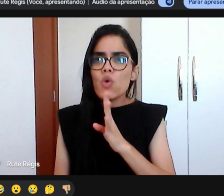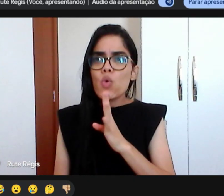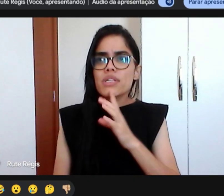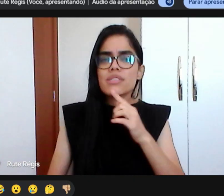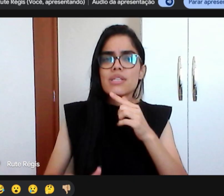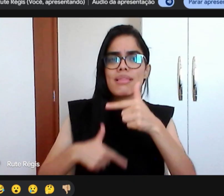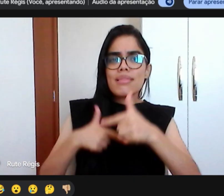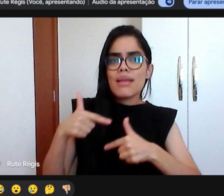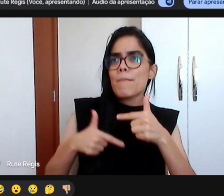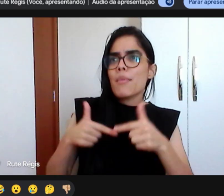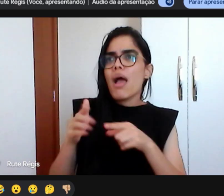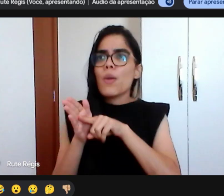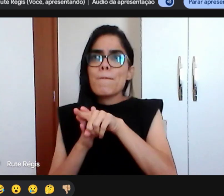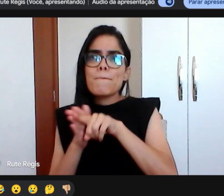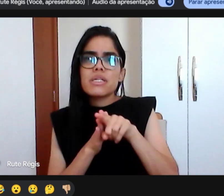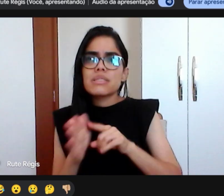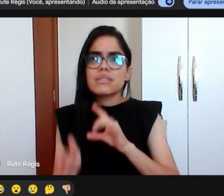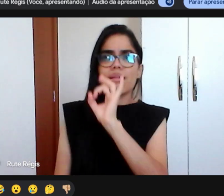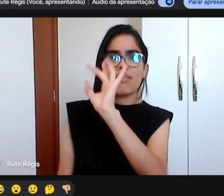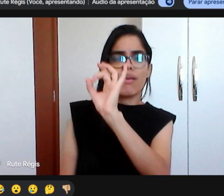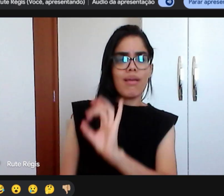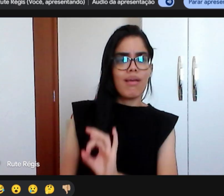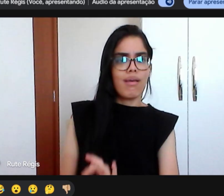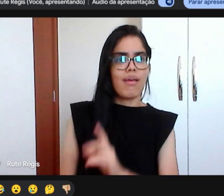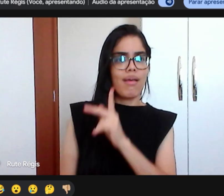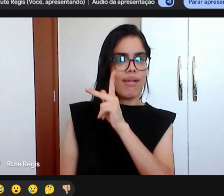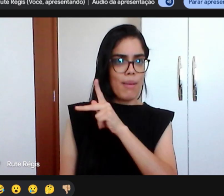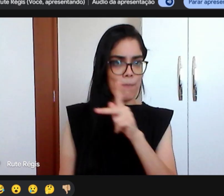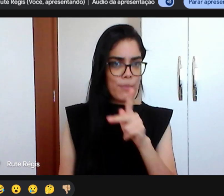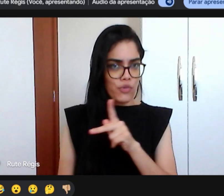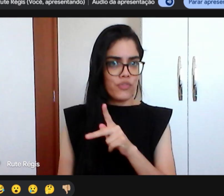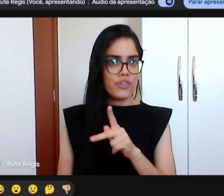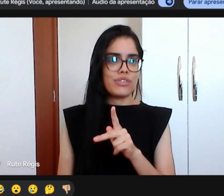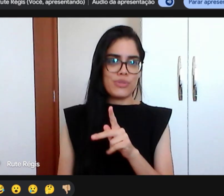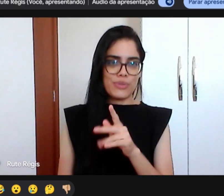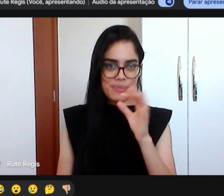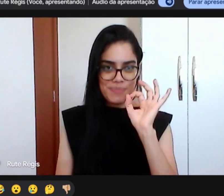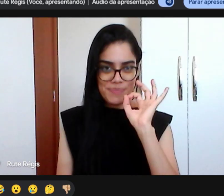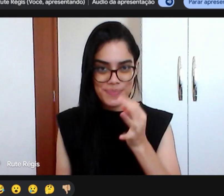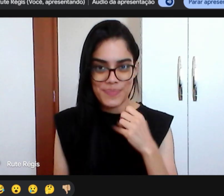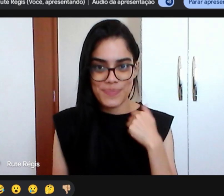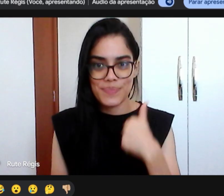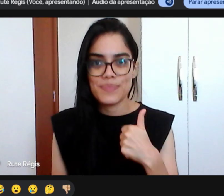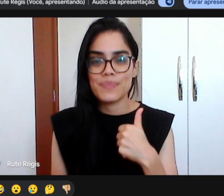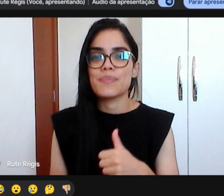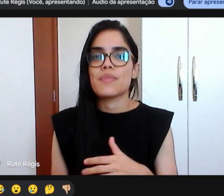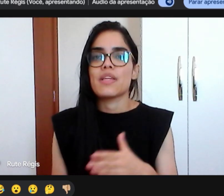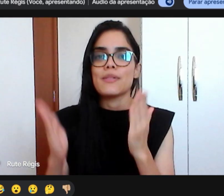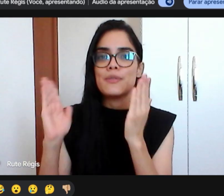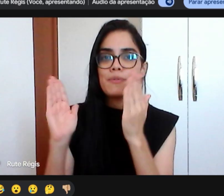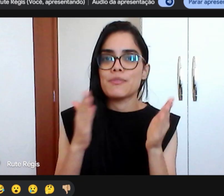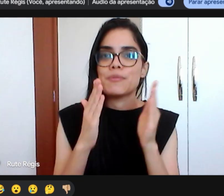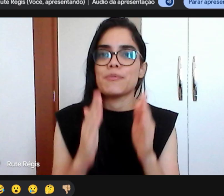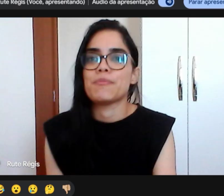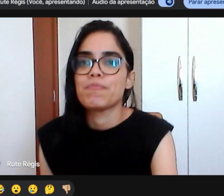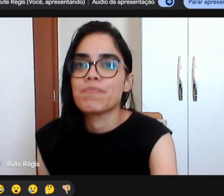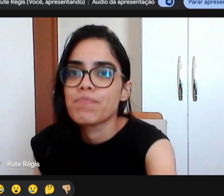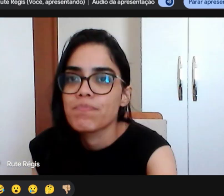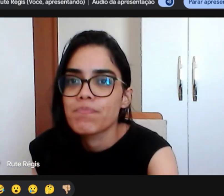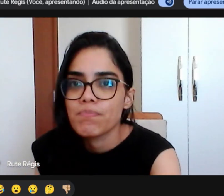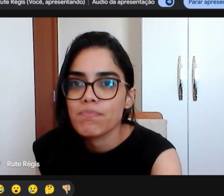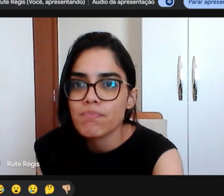vocês tenham essa curiosidade para conhecer o trabalho e a pesquisa desses professores, certo?